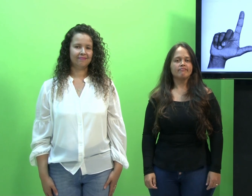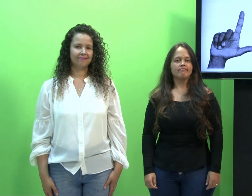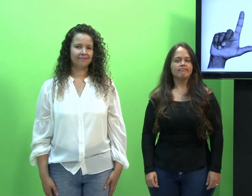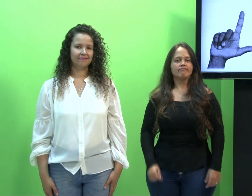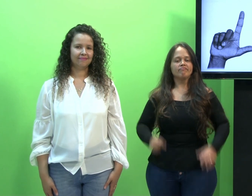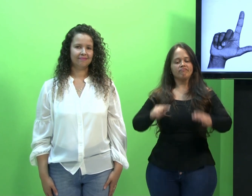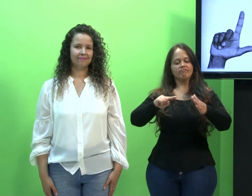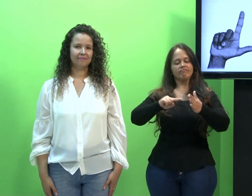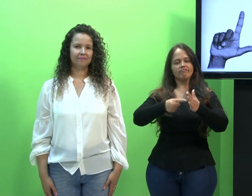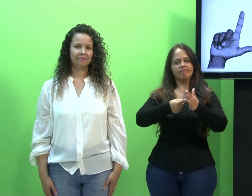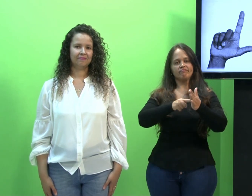furar,